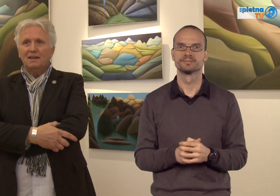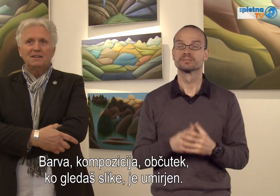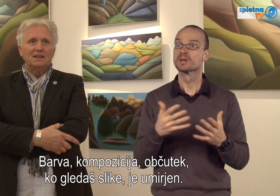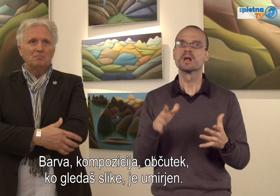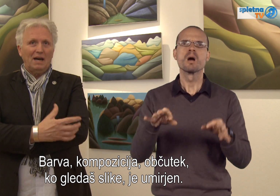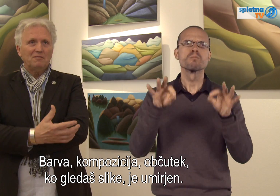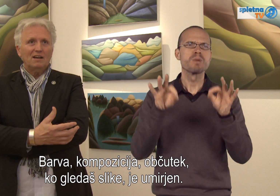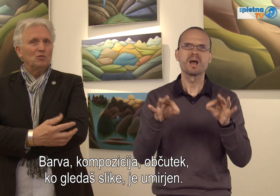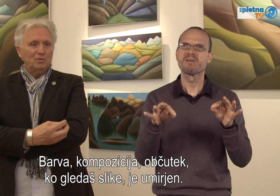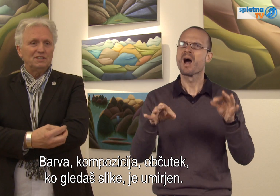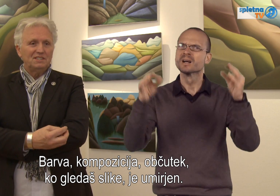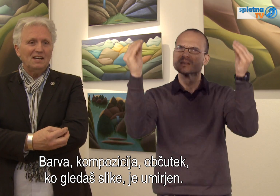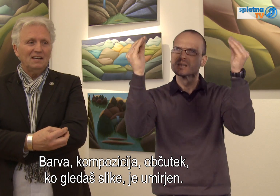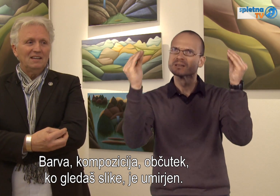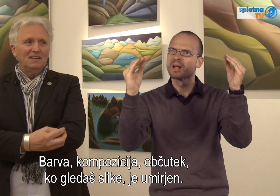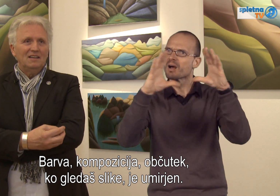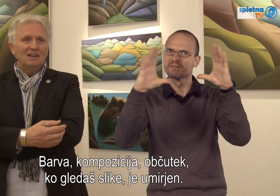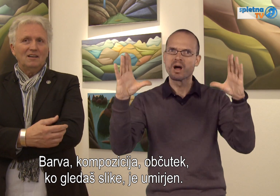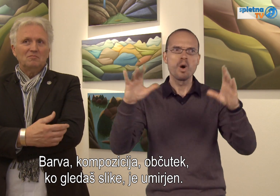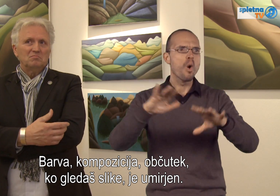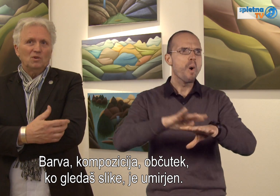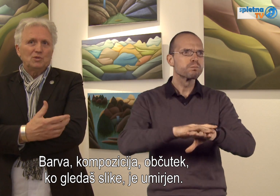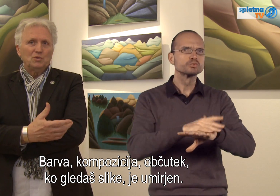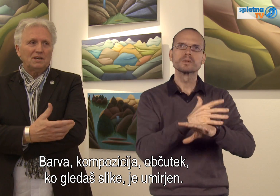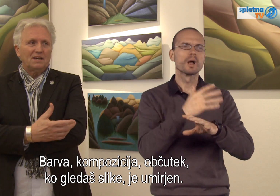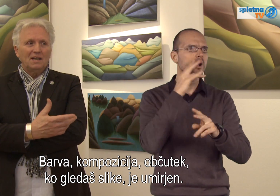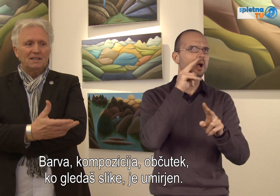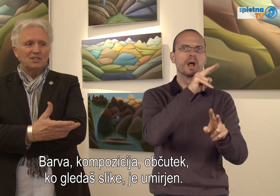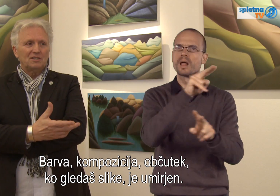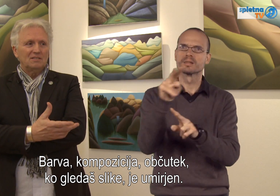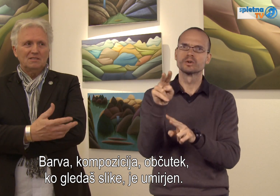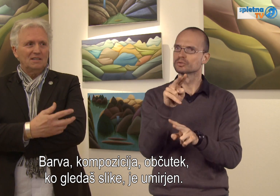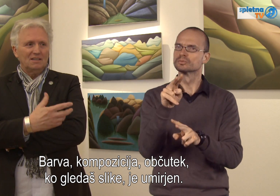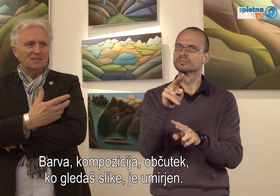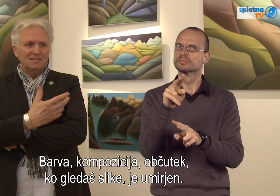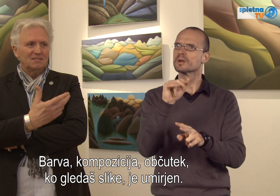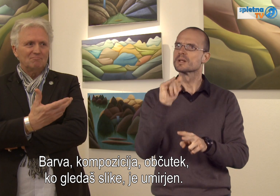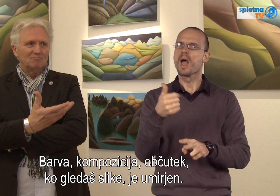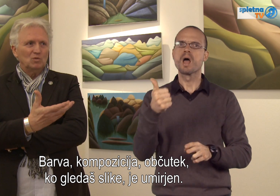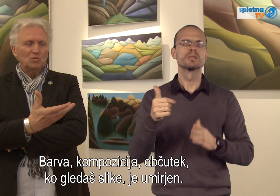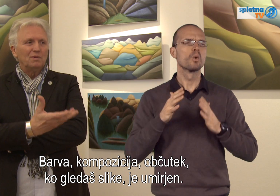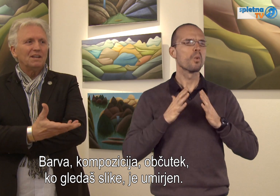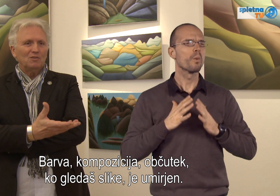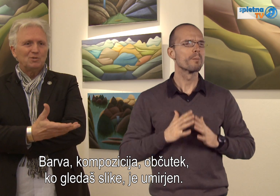Je barva, kompozicija, občutek, ki gledaš, je en umirjen